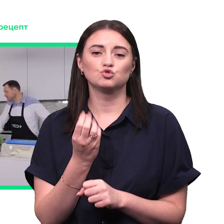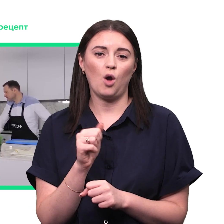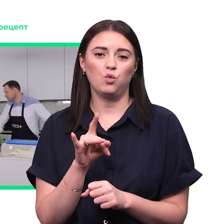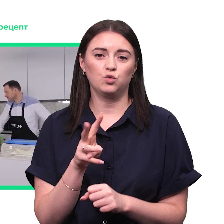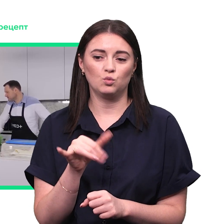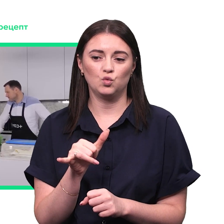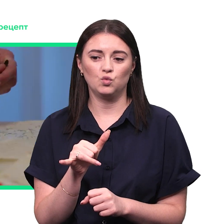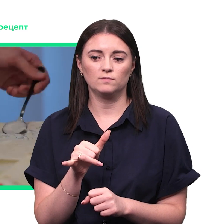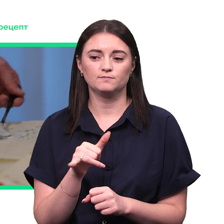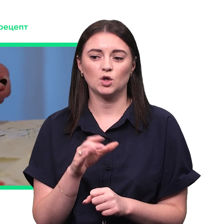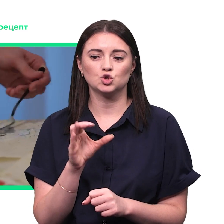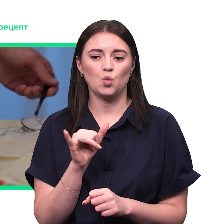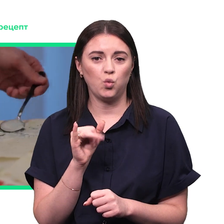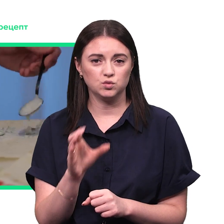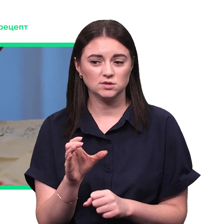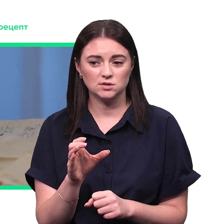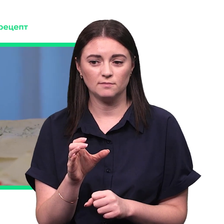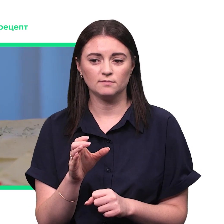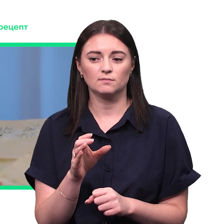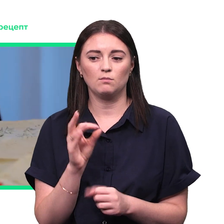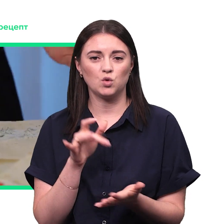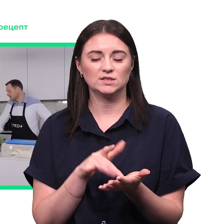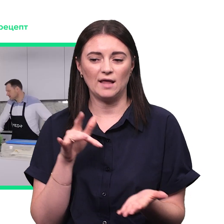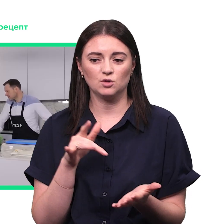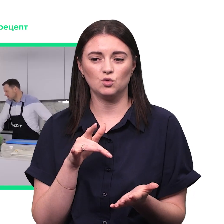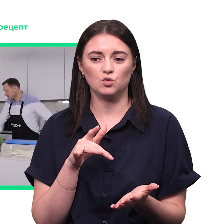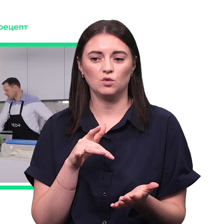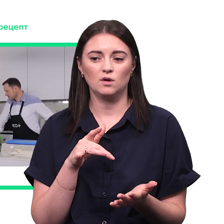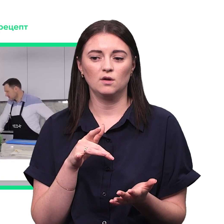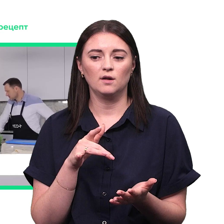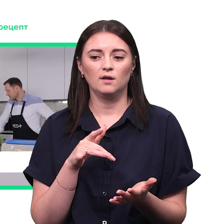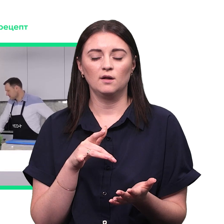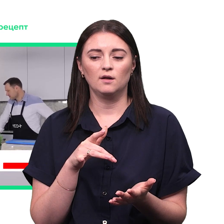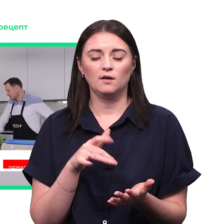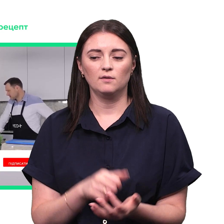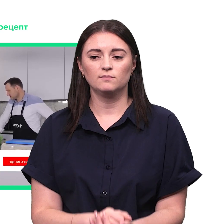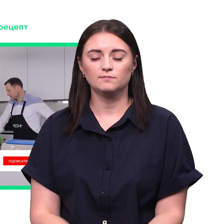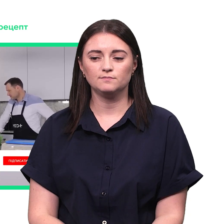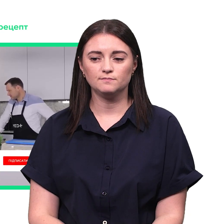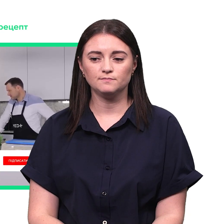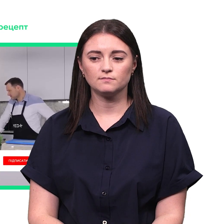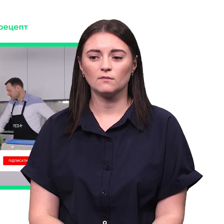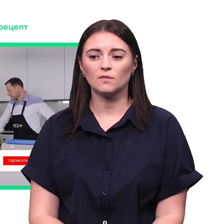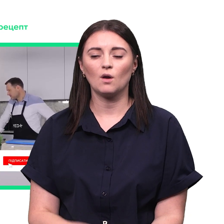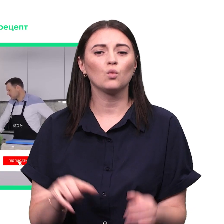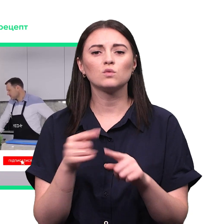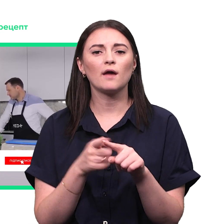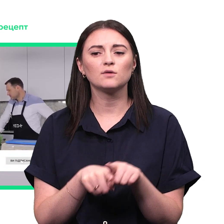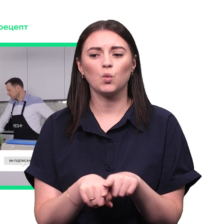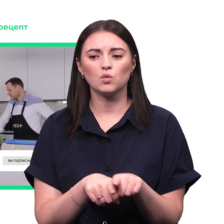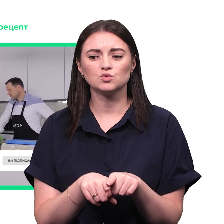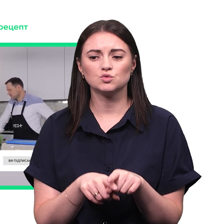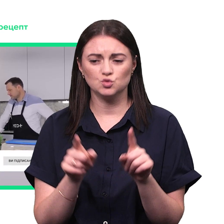Да. Льем соус. Да. Так вот, по центру. Вот ты, Тигран, тоже параллельно да. со мной еще. Там, да, а куда эти огурцы?